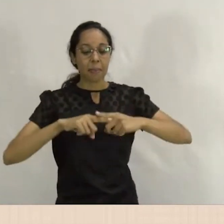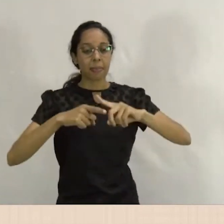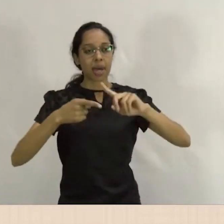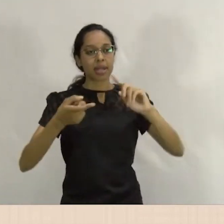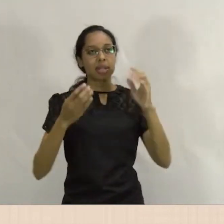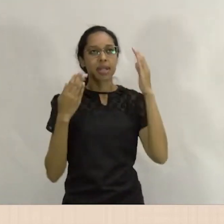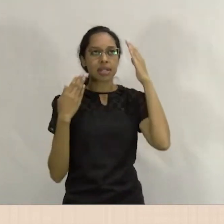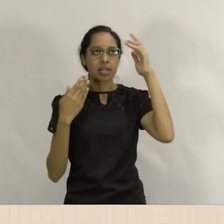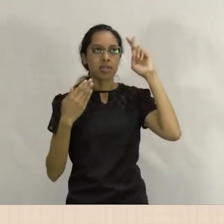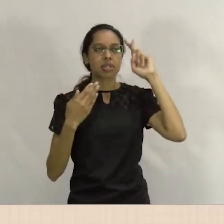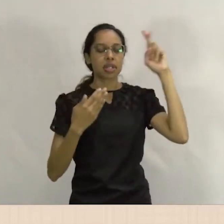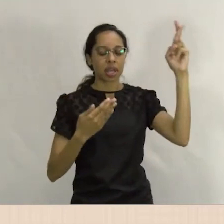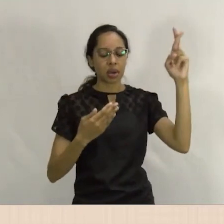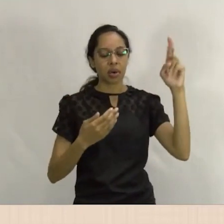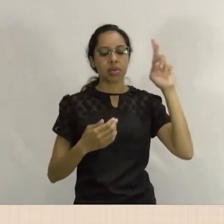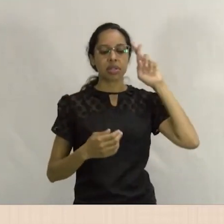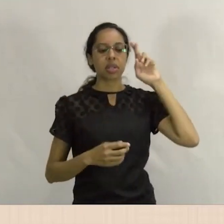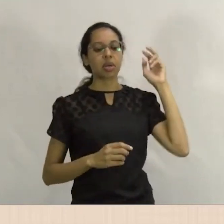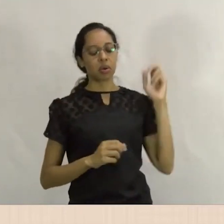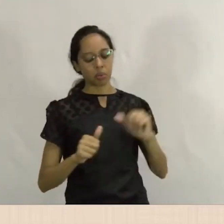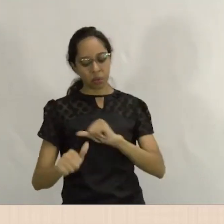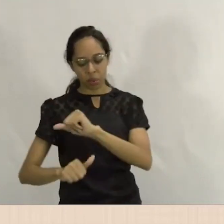pastor.